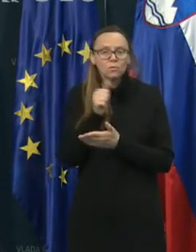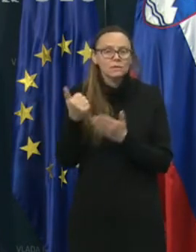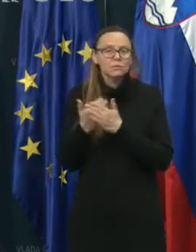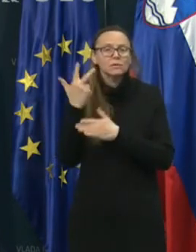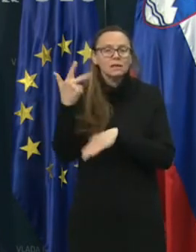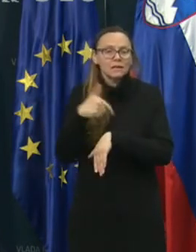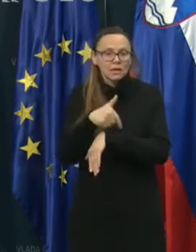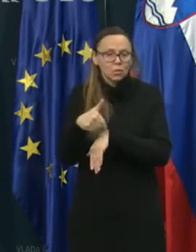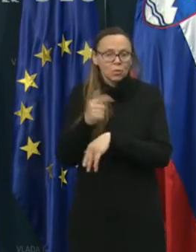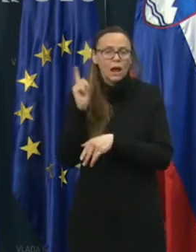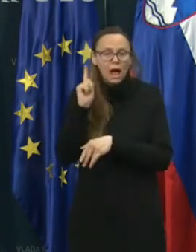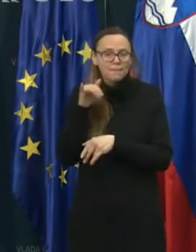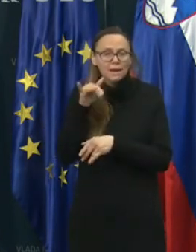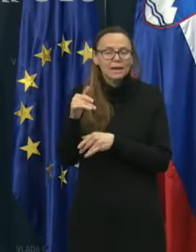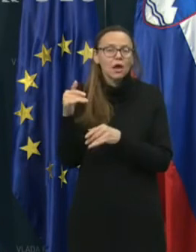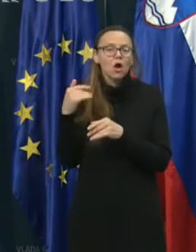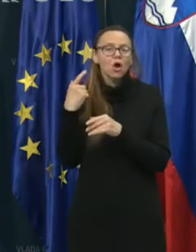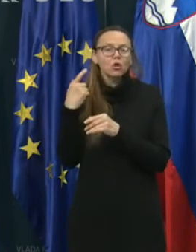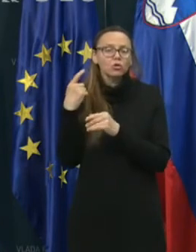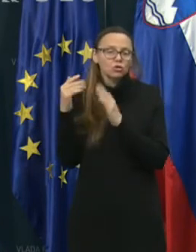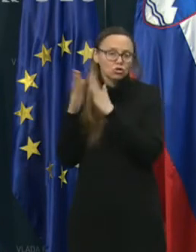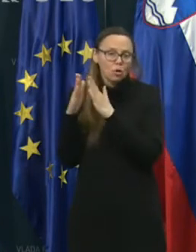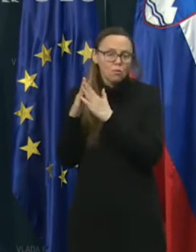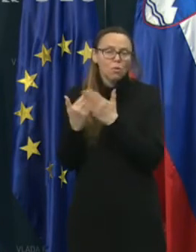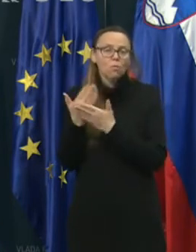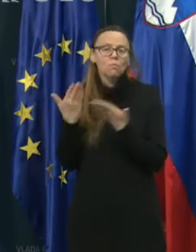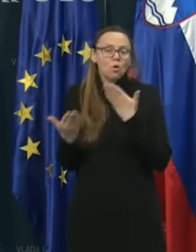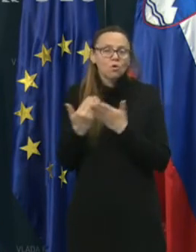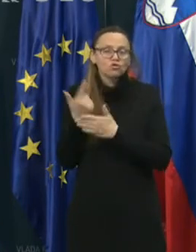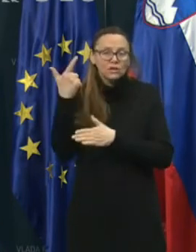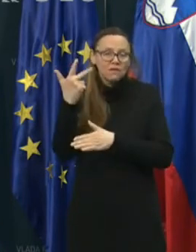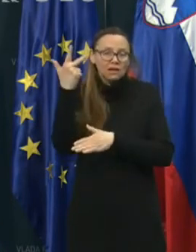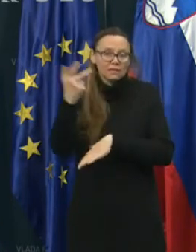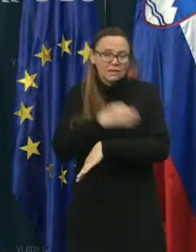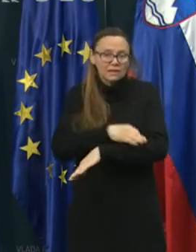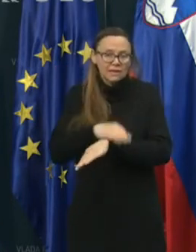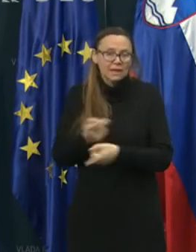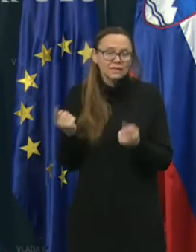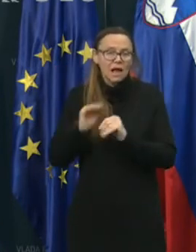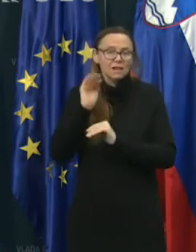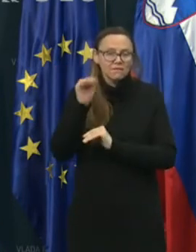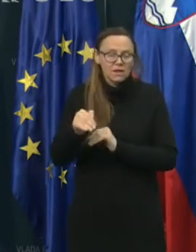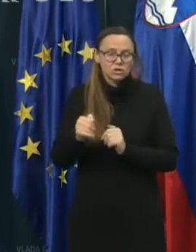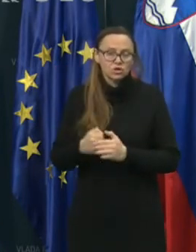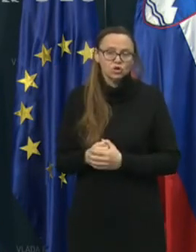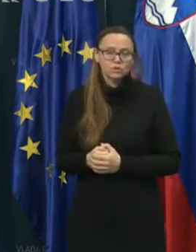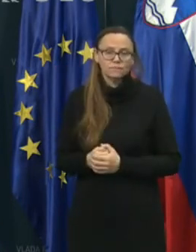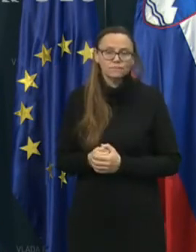ure, ampak grejo domov mogoče za 2 tedna, 3 tedne ali celo več.